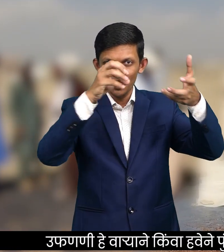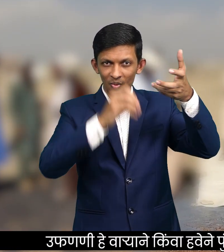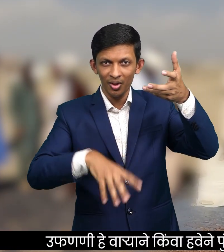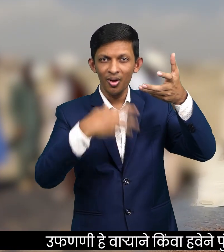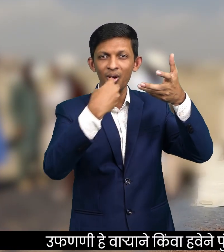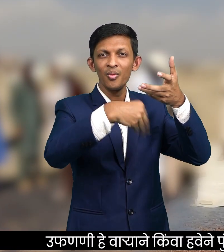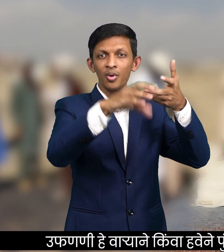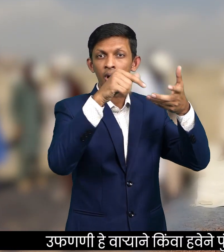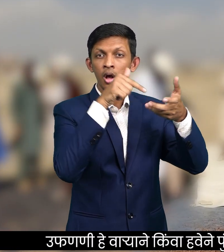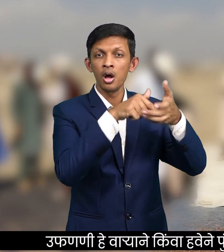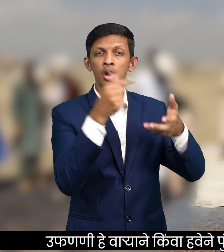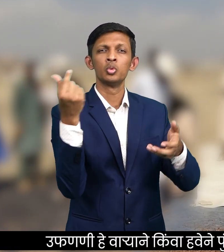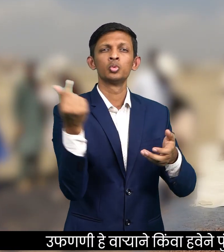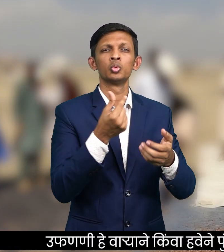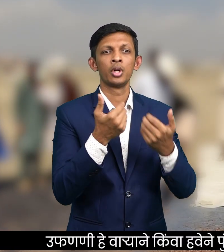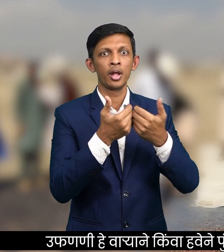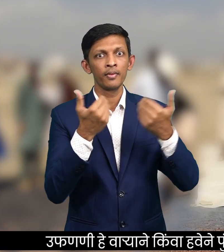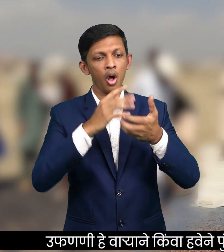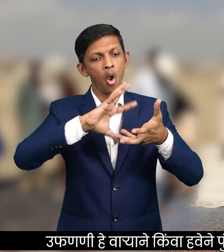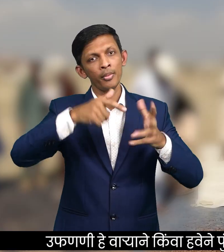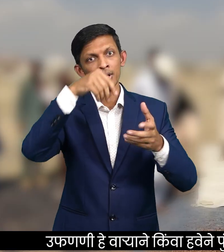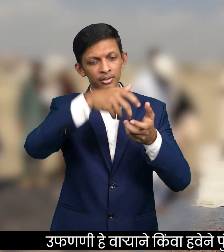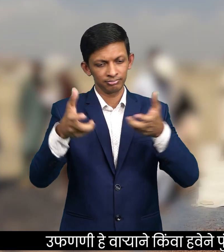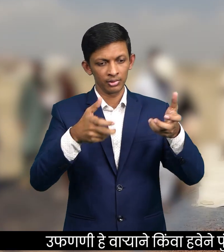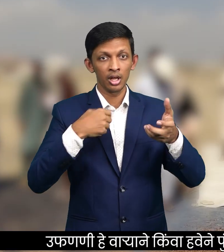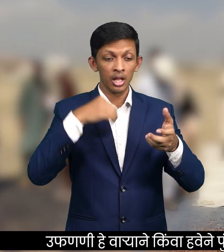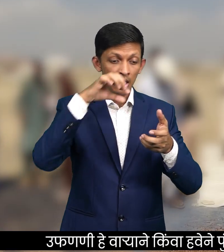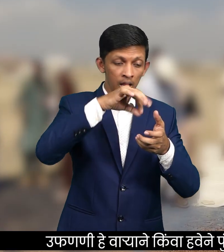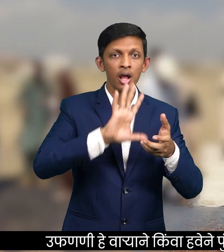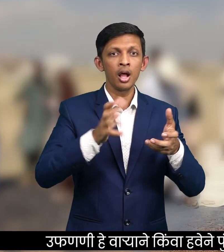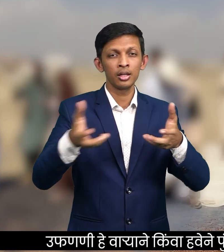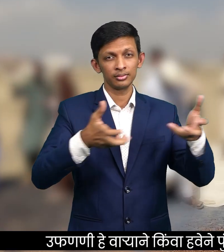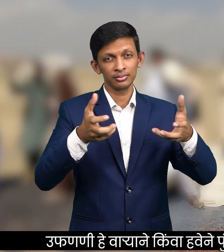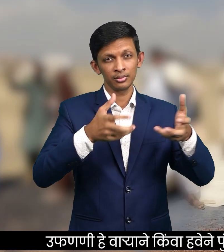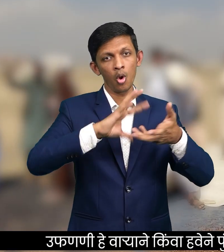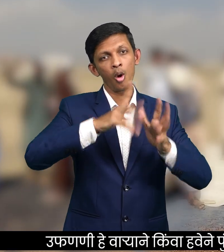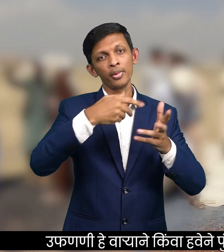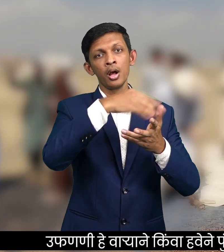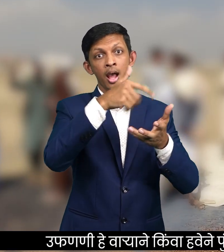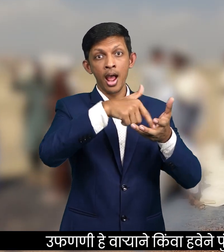उफणणी हे वाऱ्याने किंवा हवेने फुंकून मिश्रणाचे जड आणि हलके घटक